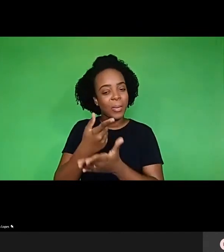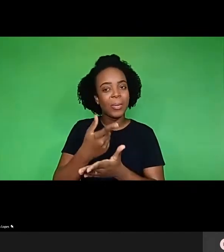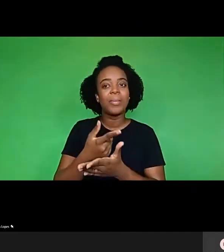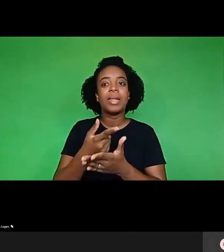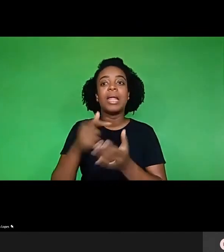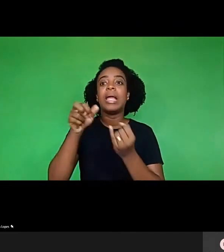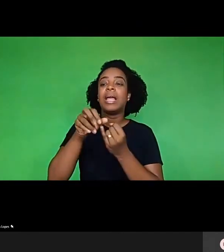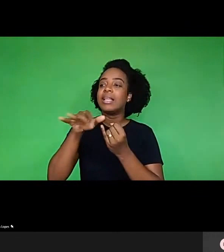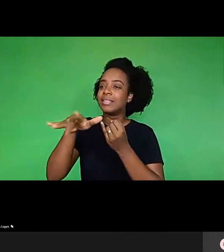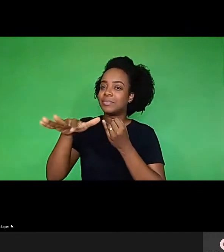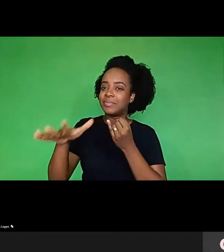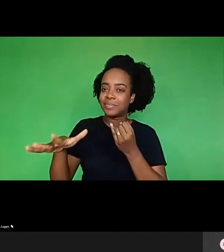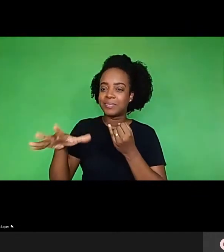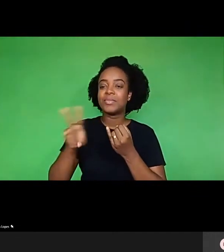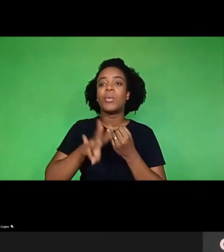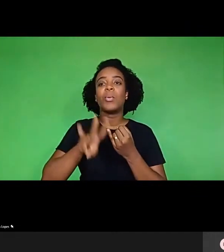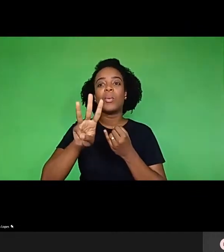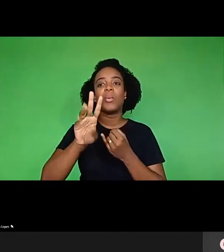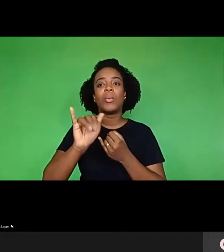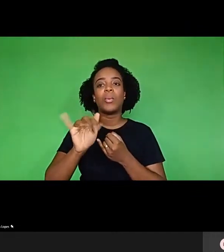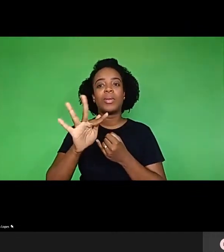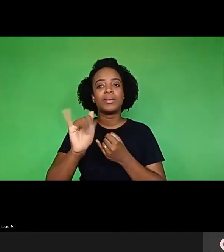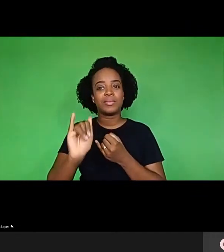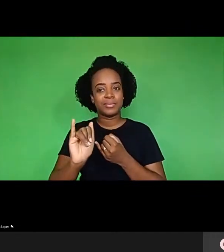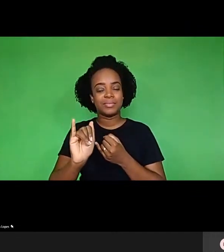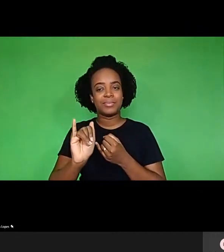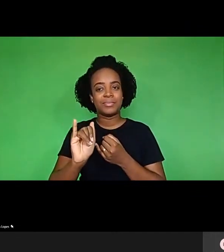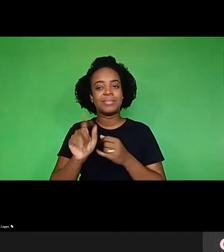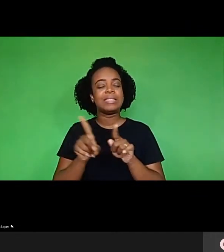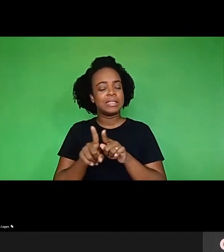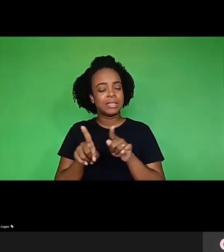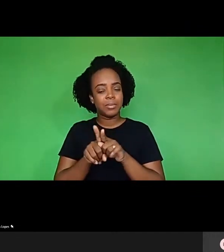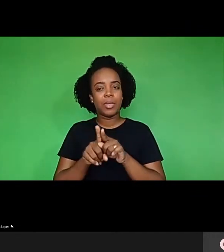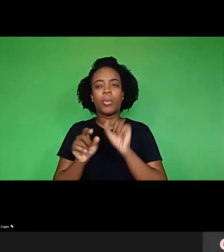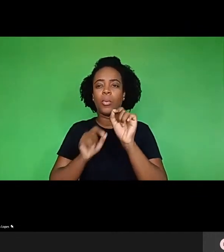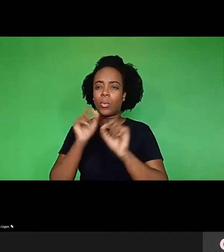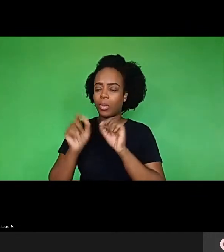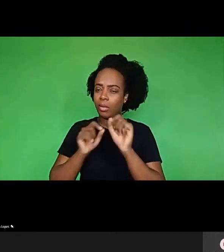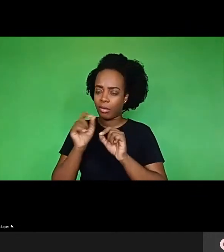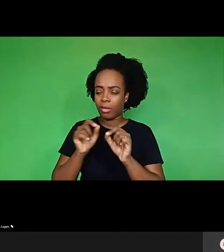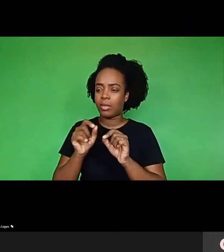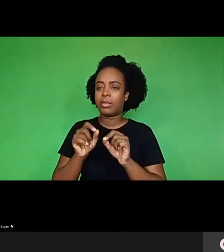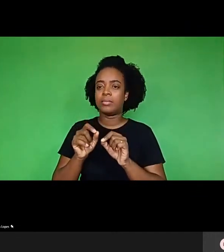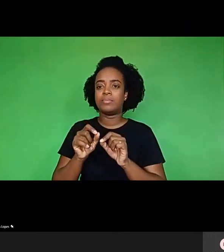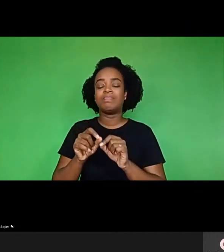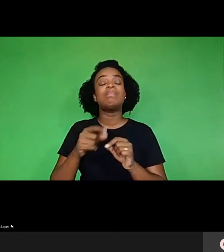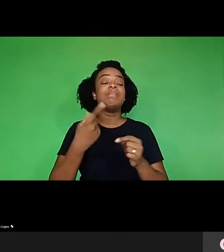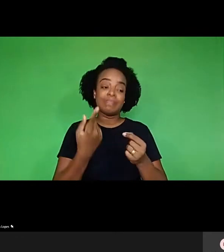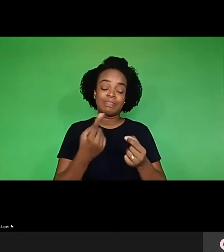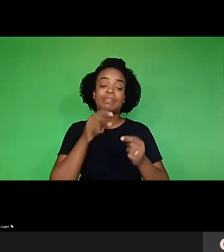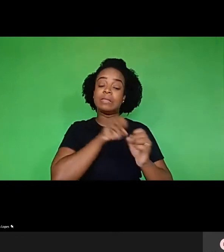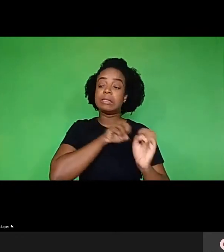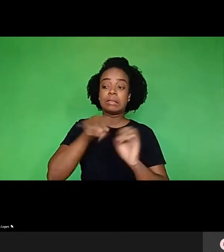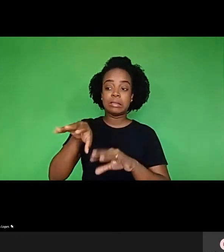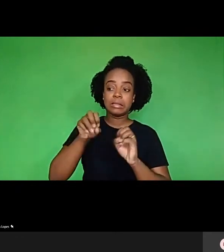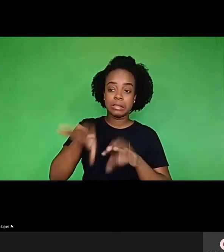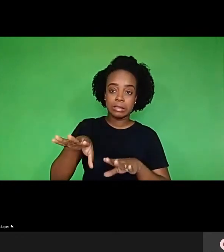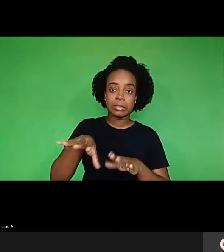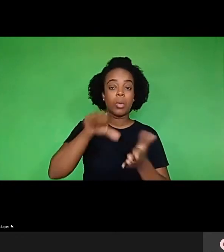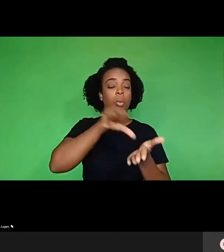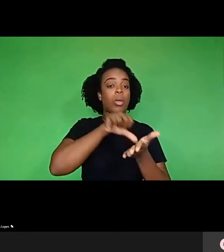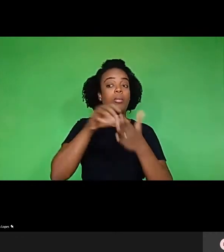Wi-Fi, capaz de atender a demanda também dessa conectividade que vai ser necessária para as